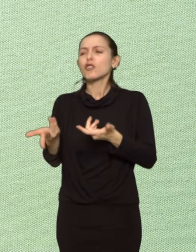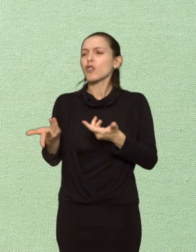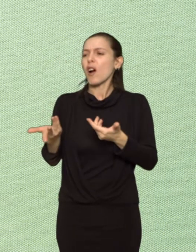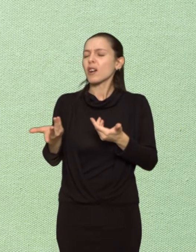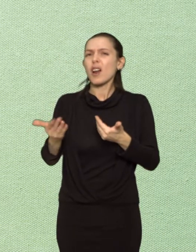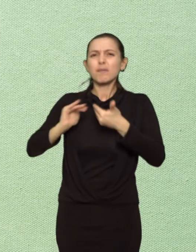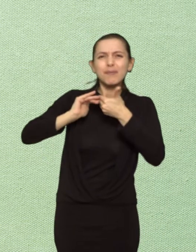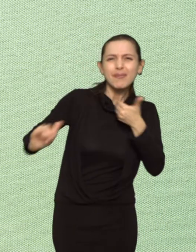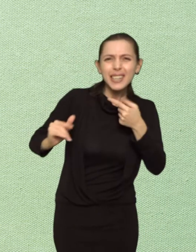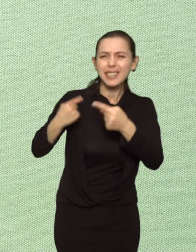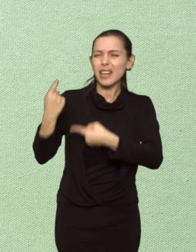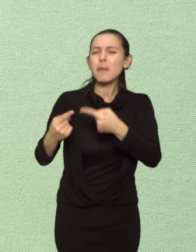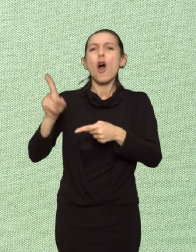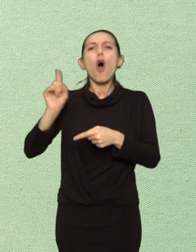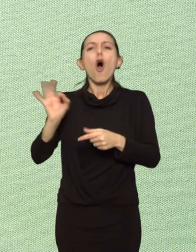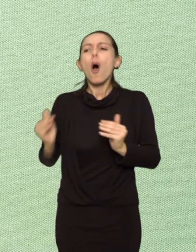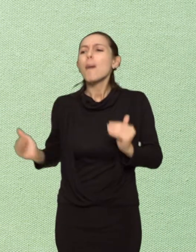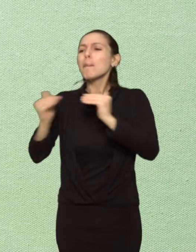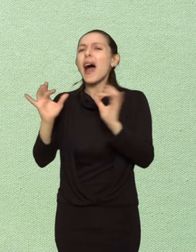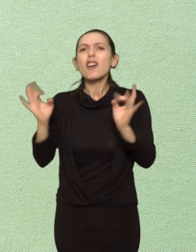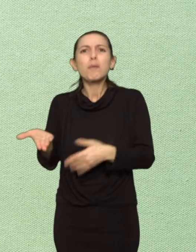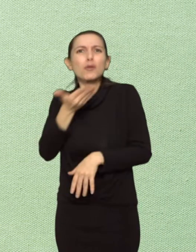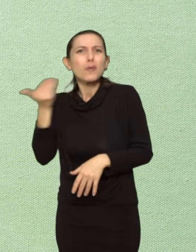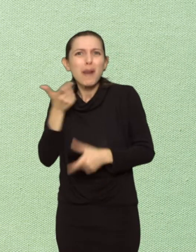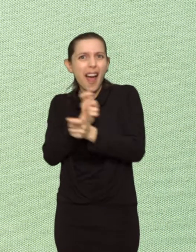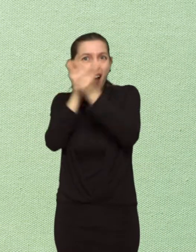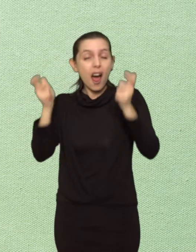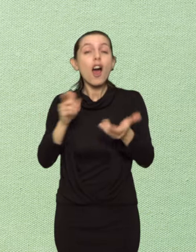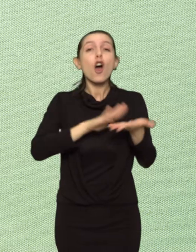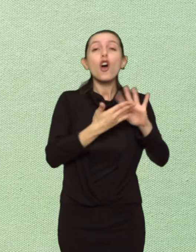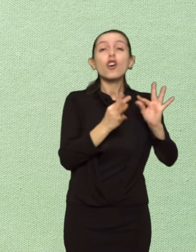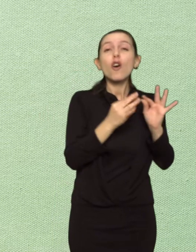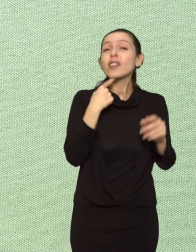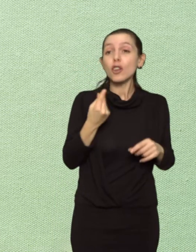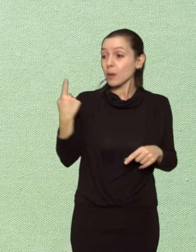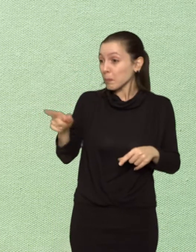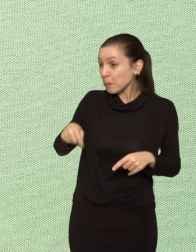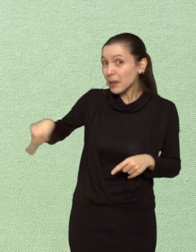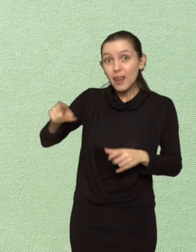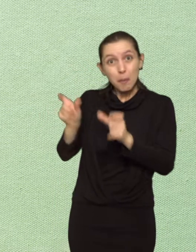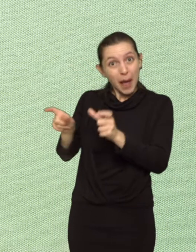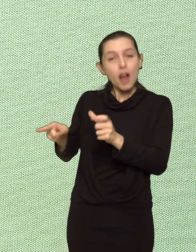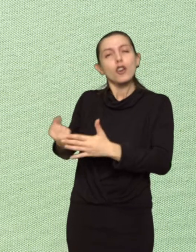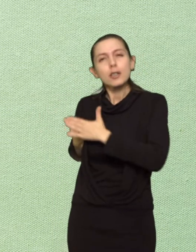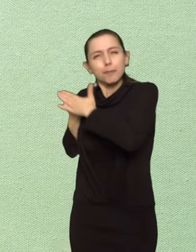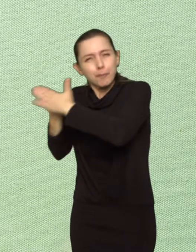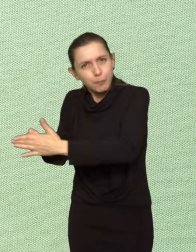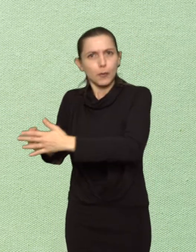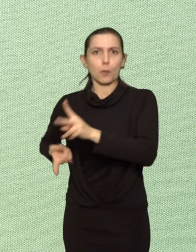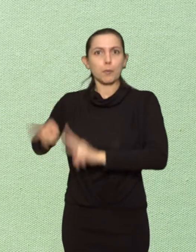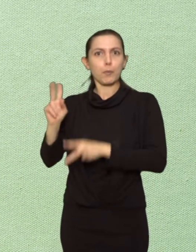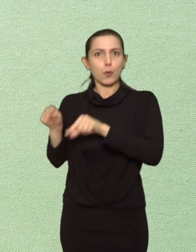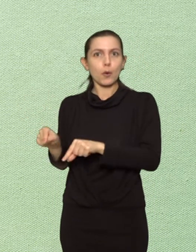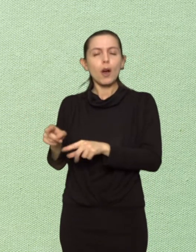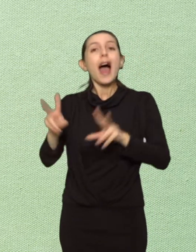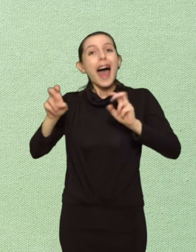di pari opportunità più elevate, la Convenzione dice che bisogna dare maggiori e più intensi sostegni. Quindi il tema